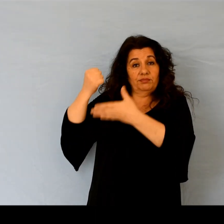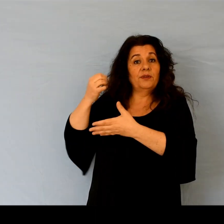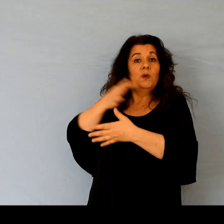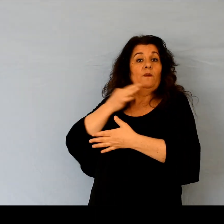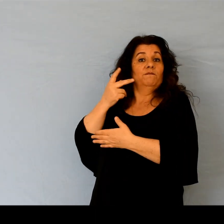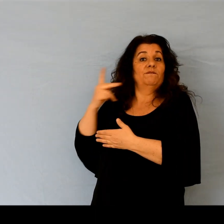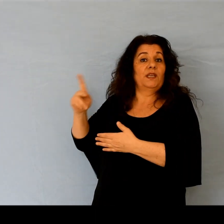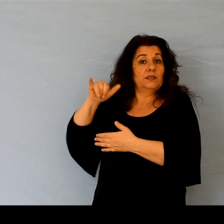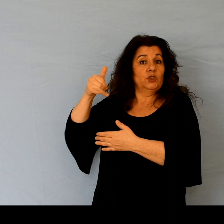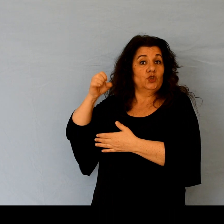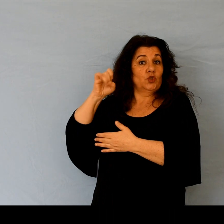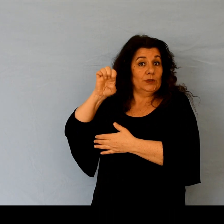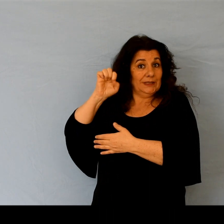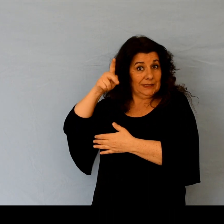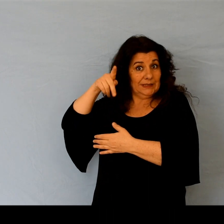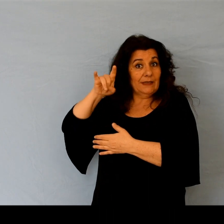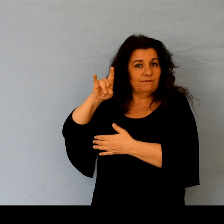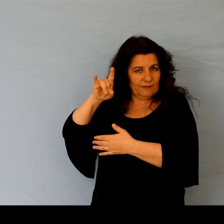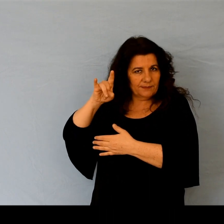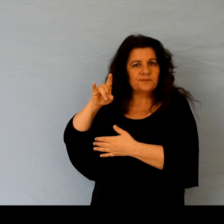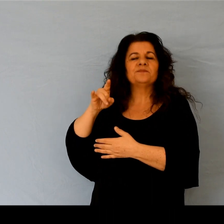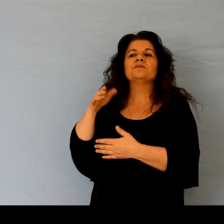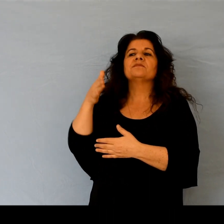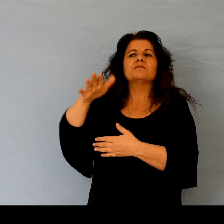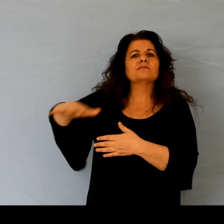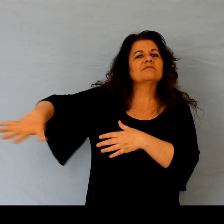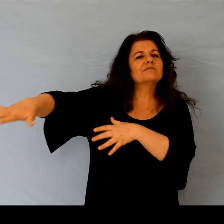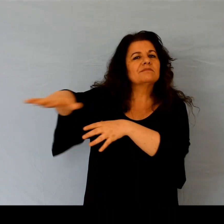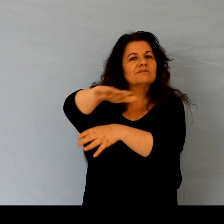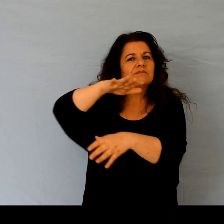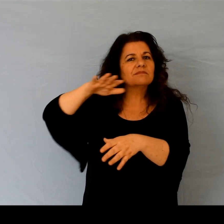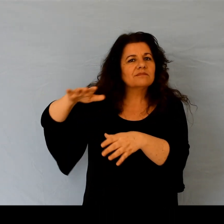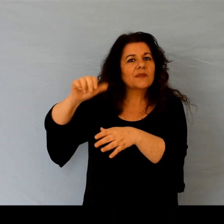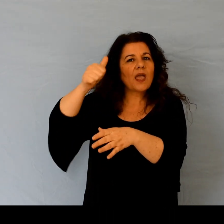Là se trouvait le puits de Jacob.